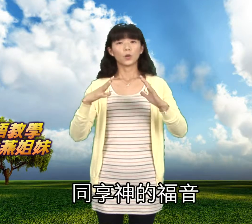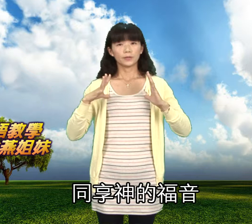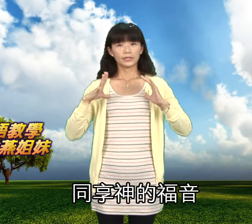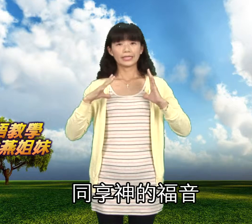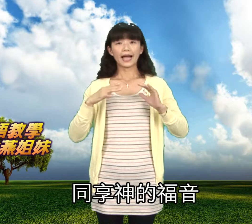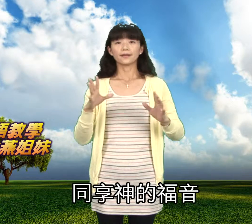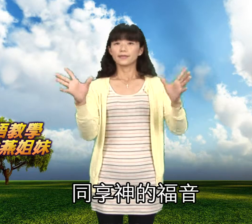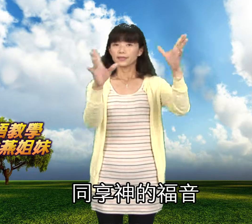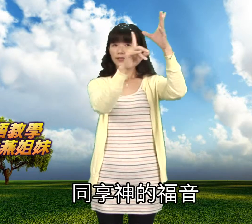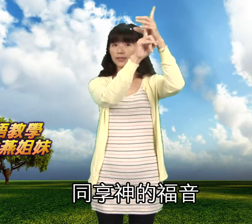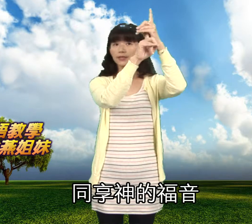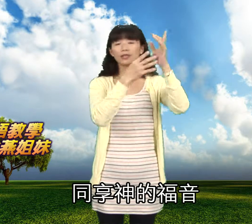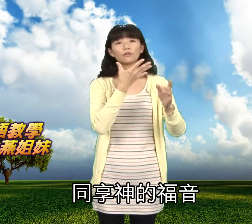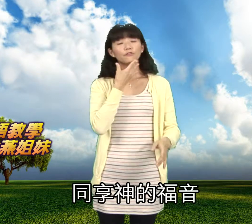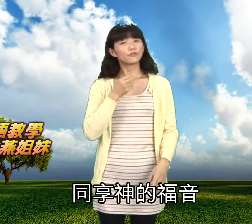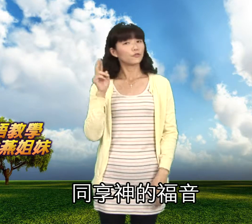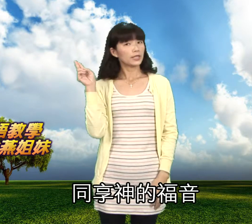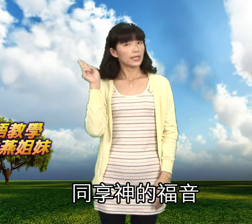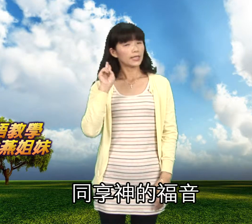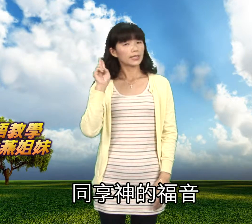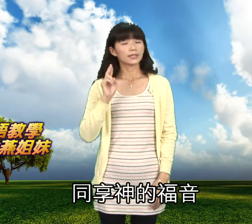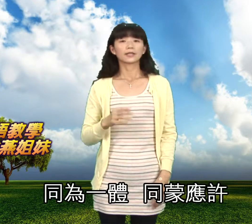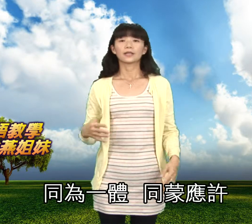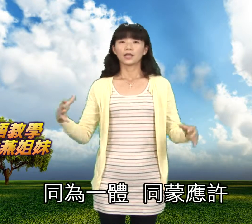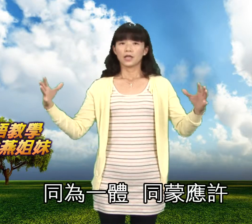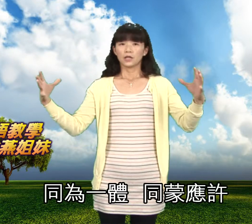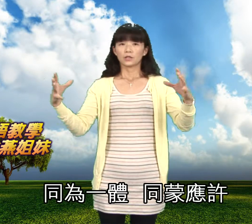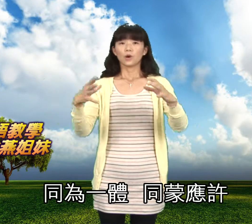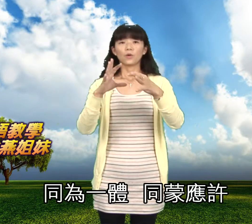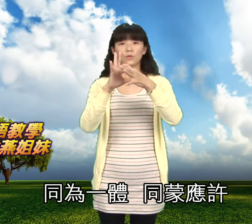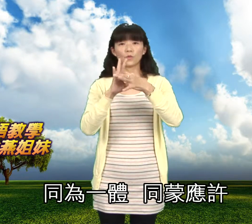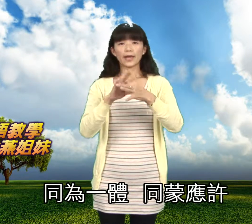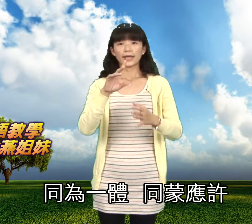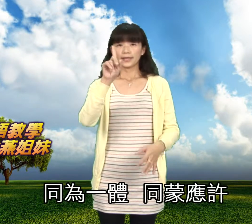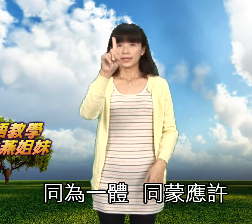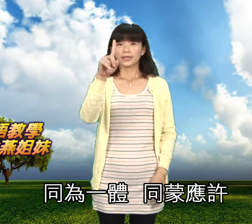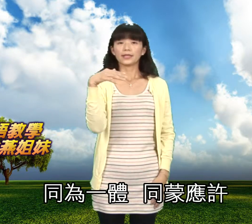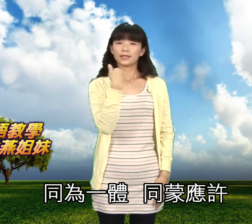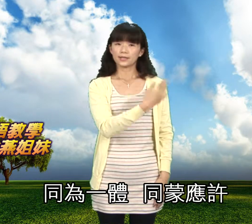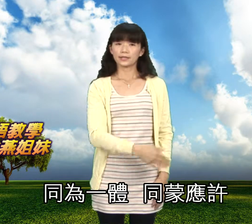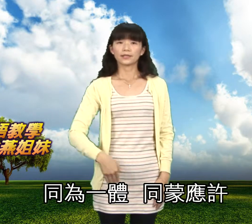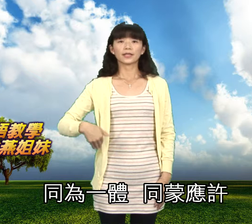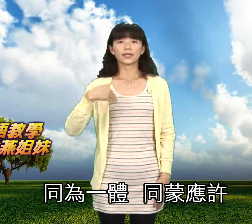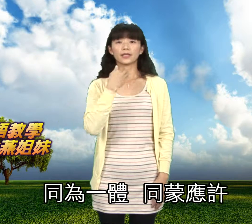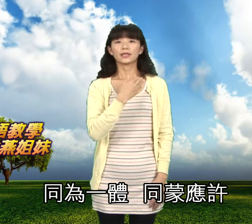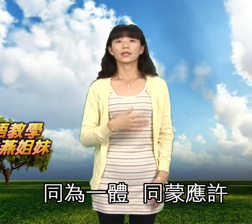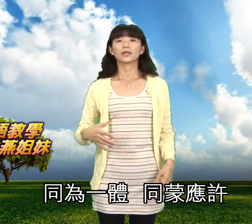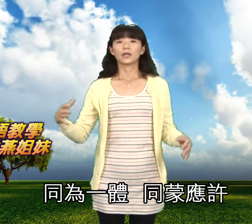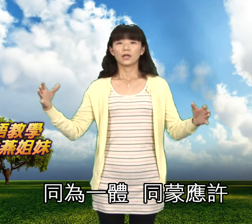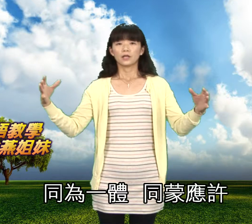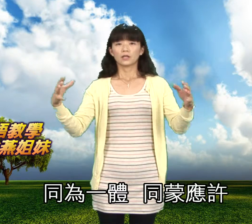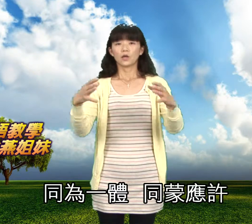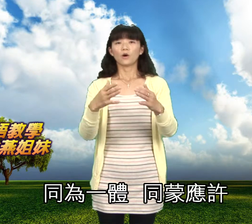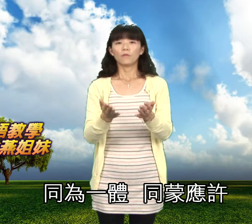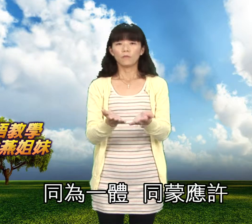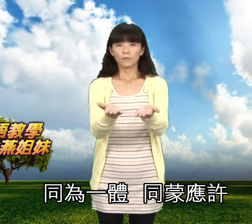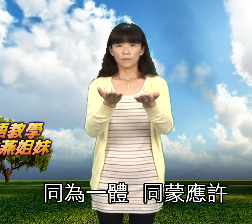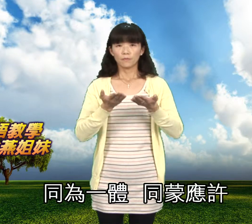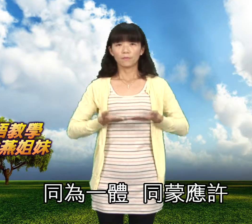同享神的福音，同为一体，同